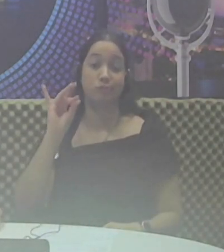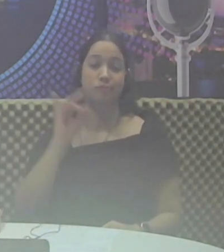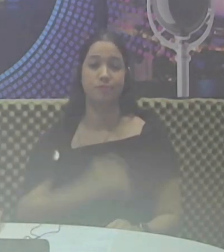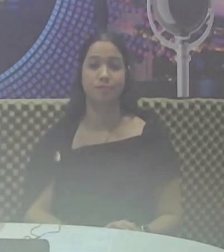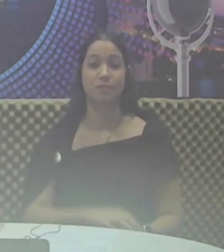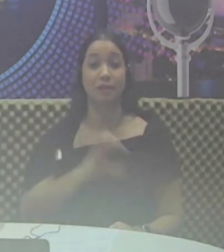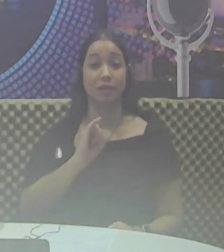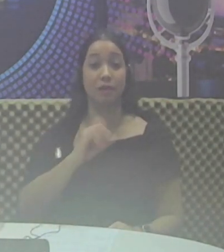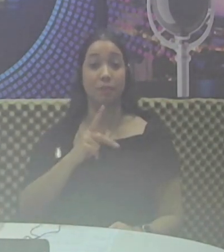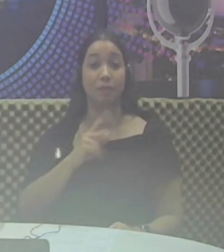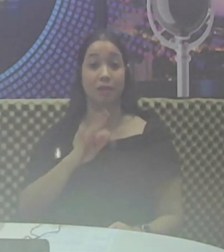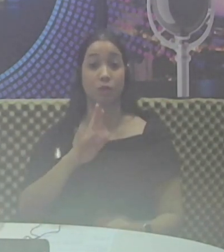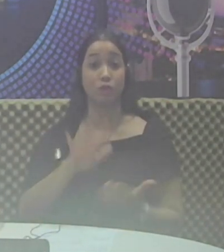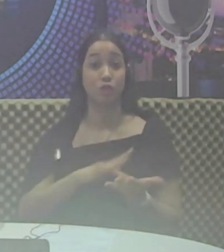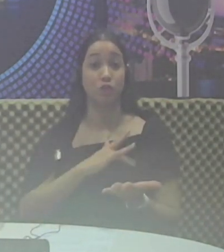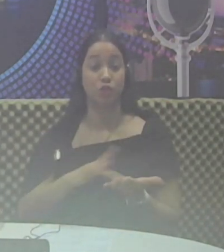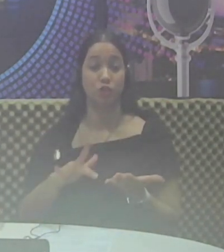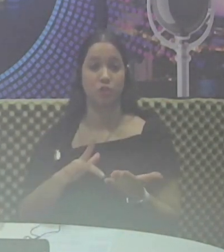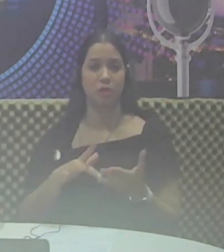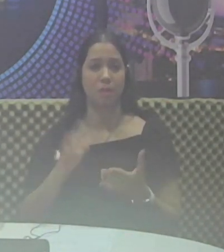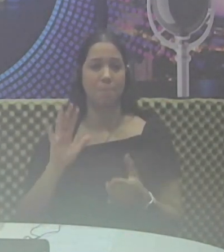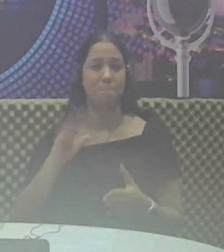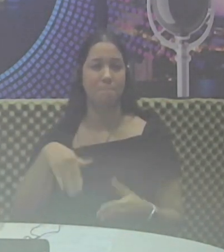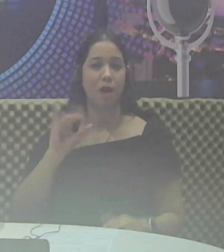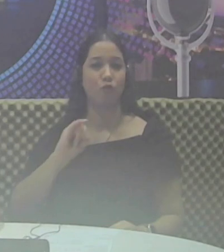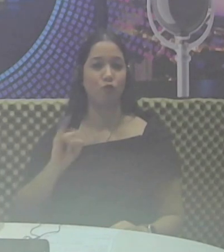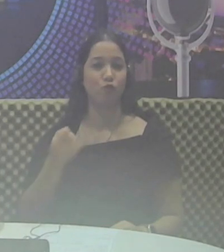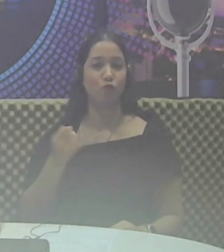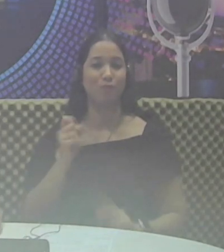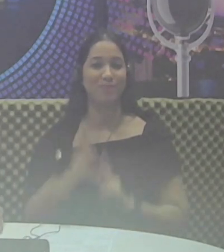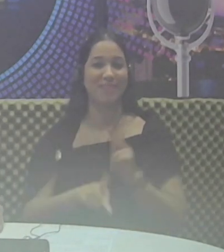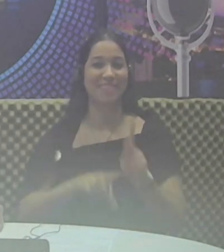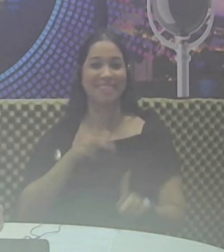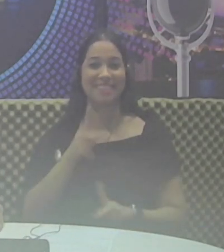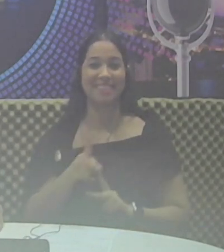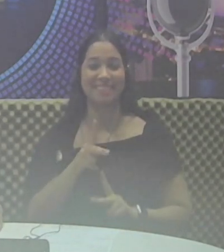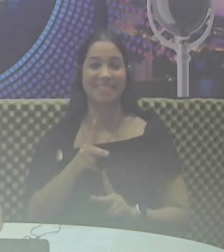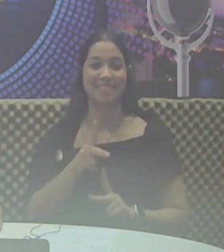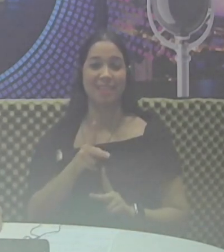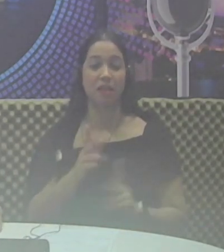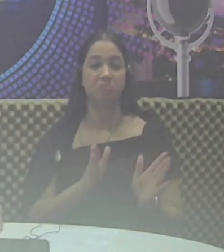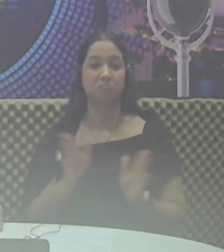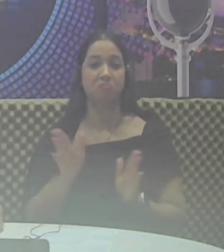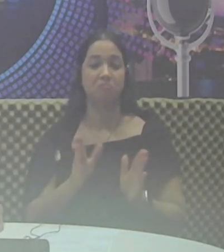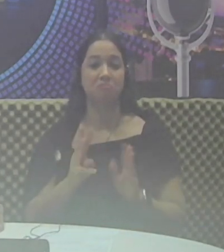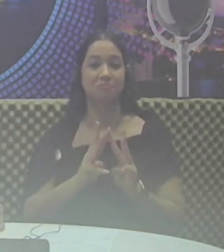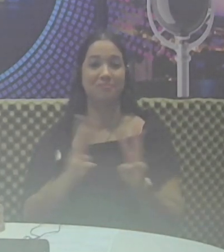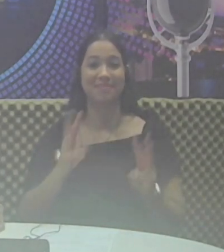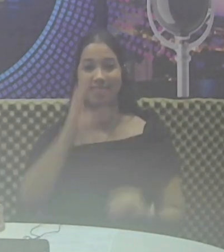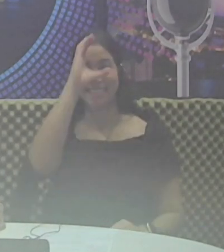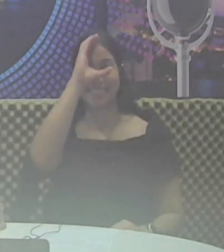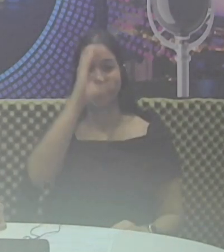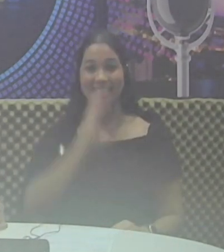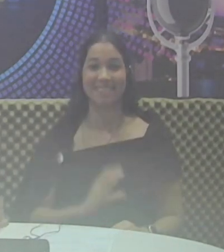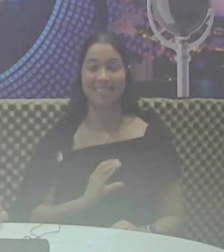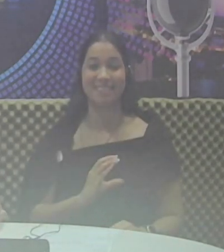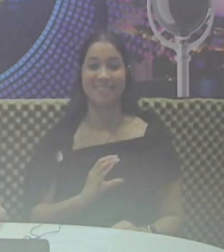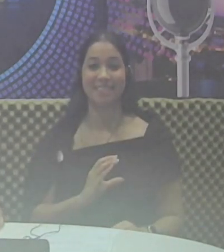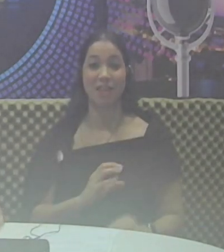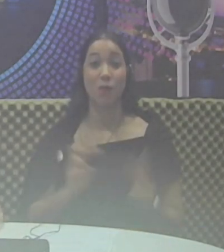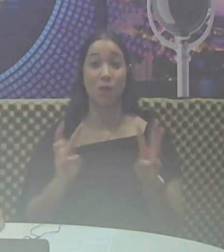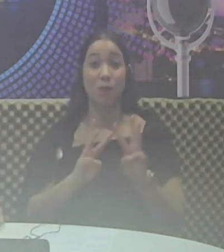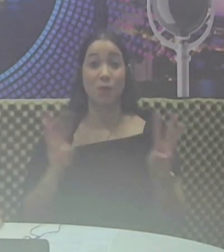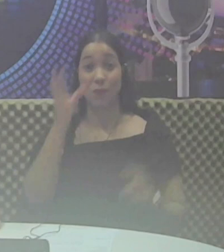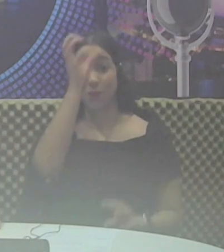IPTU Digital, que oferece condições mais vantajosas à população, está acessível por meio do Portal Cidadão, localizado no portal